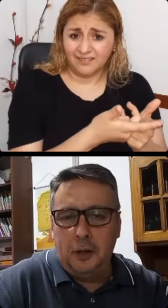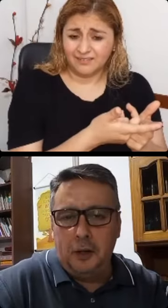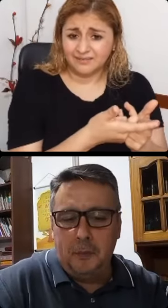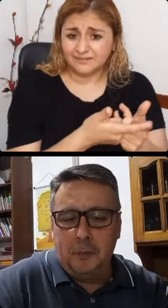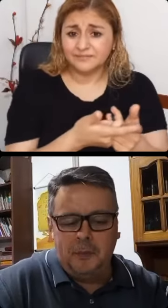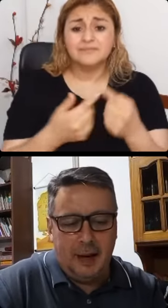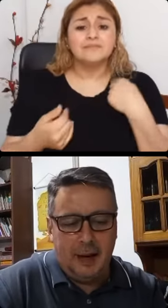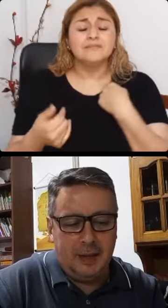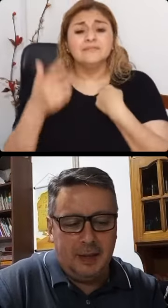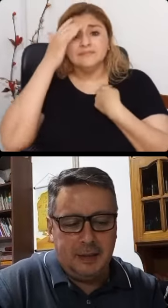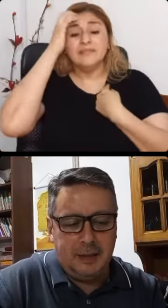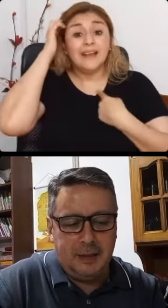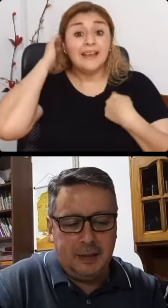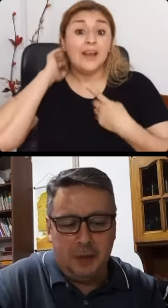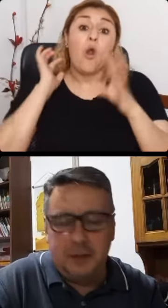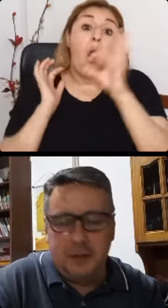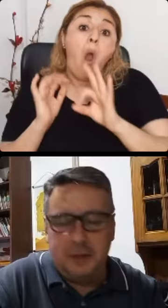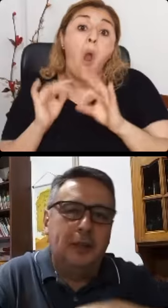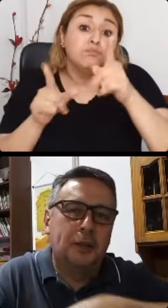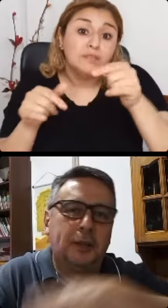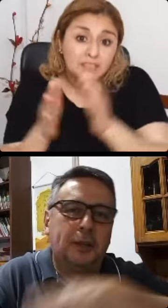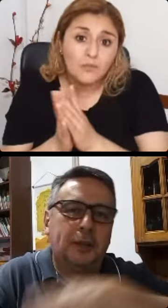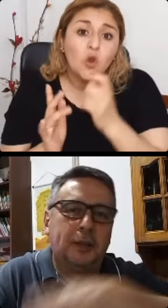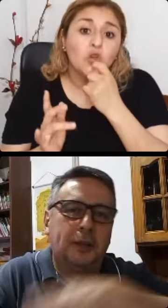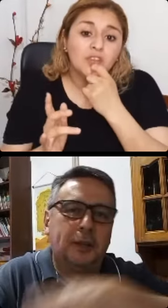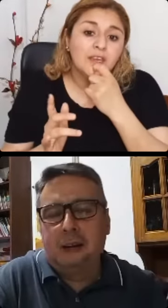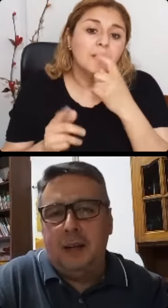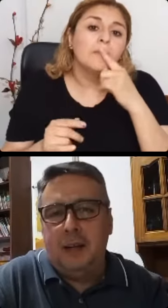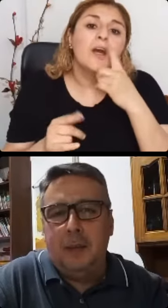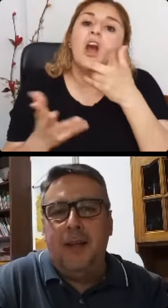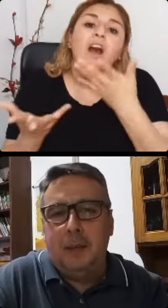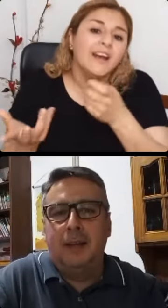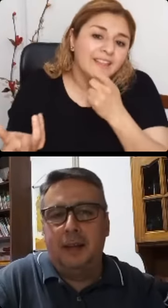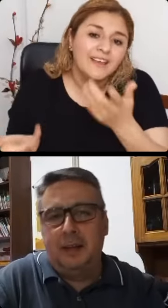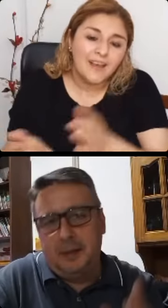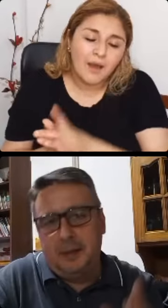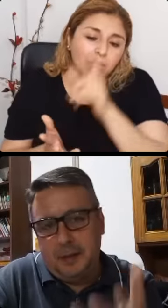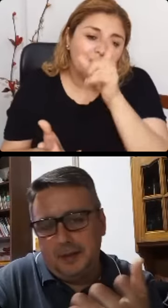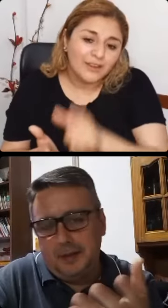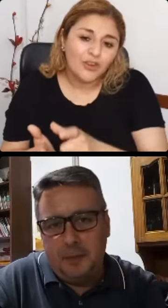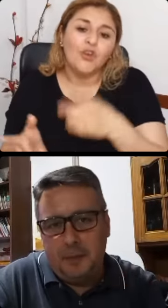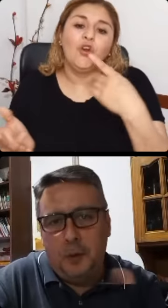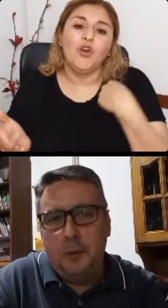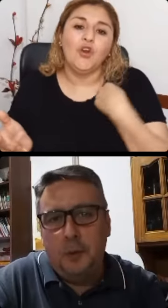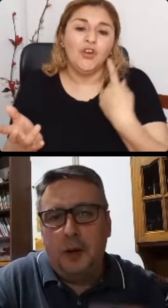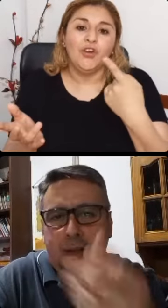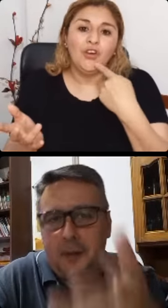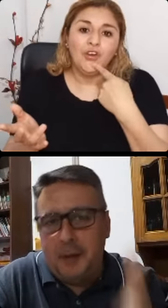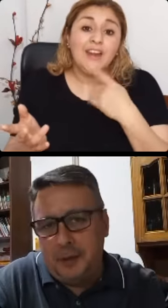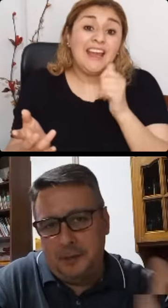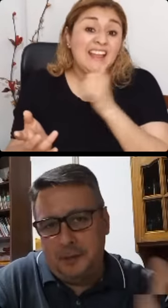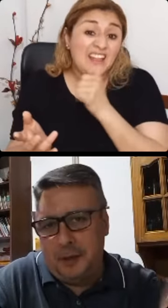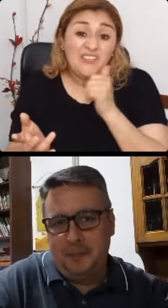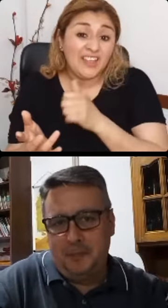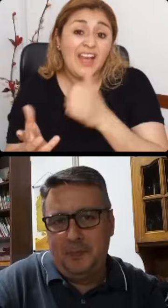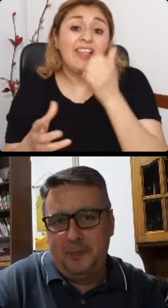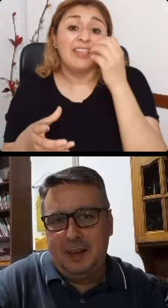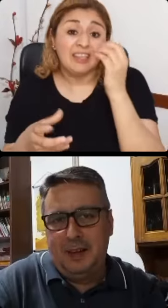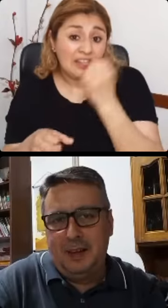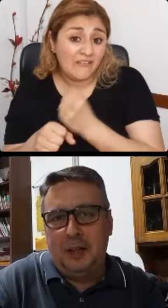distingue los nombres de las medicaciones y eso imaginate un colectivero